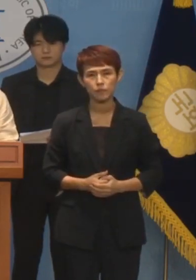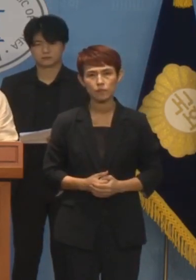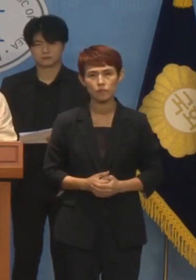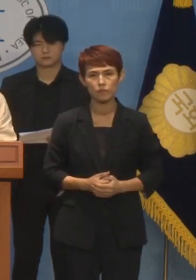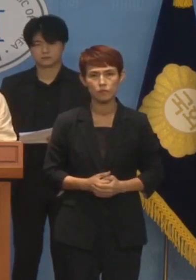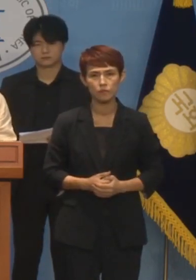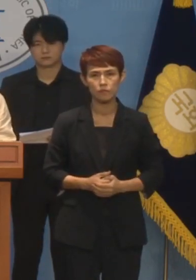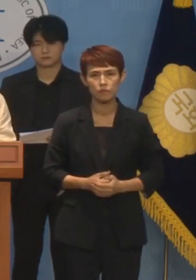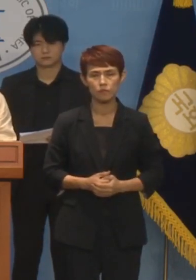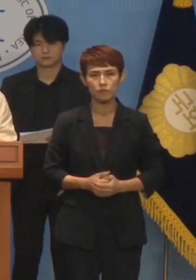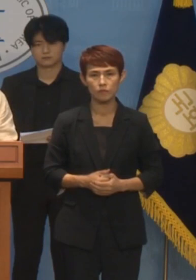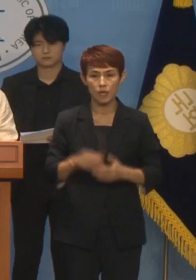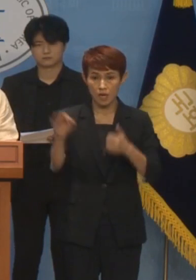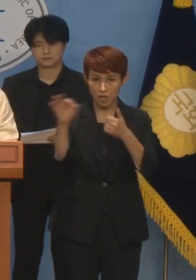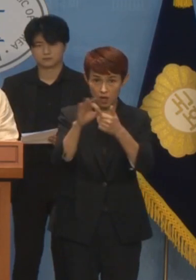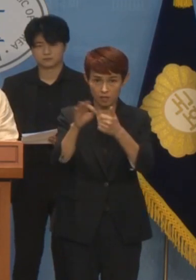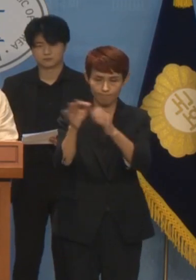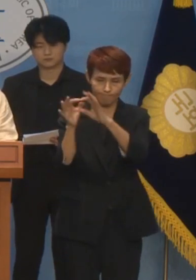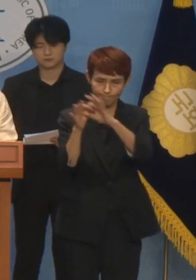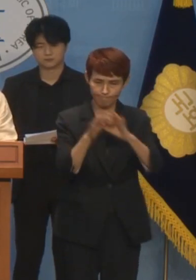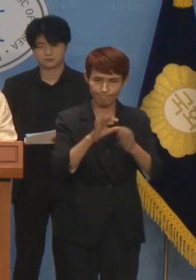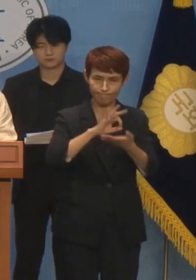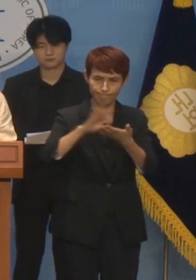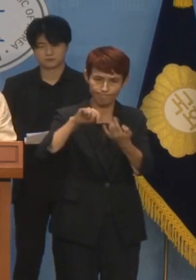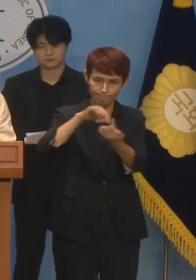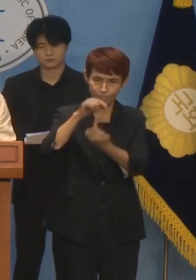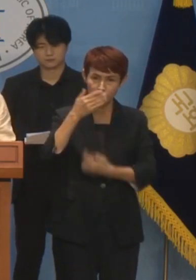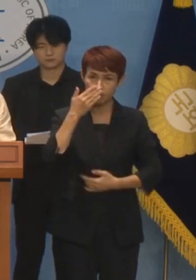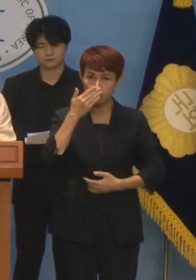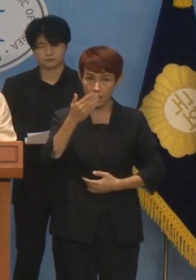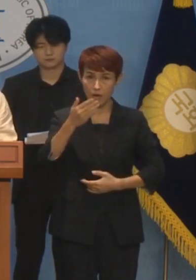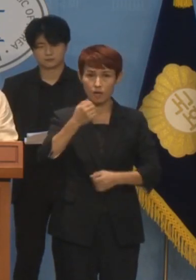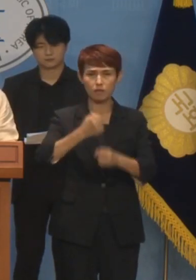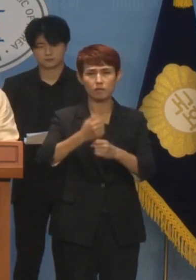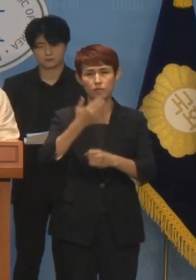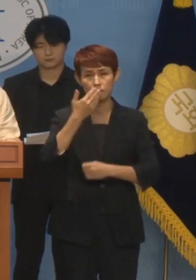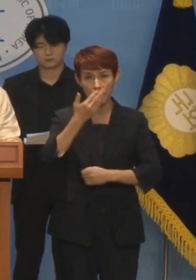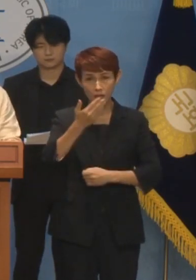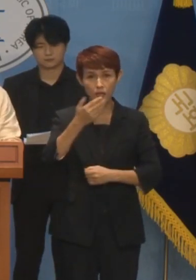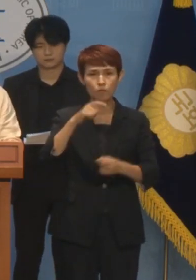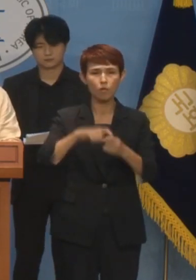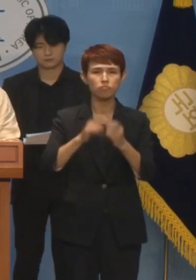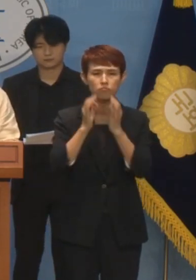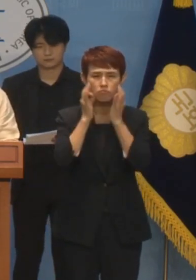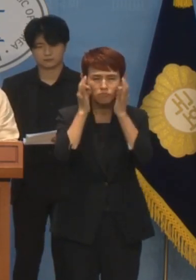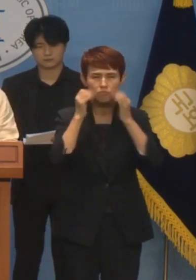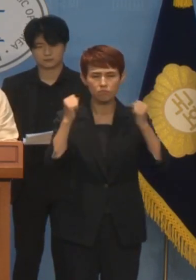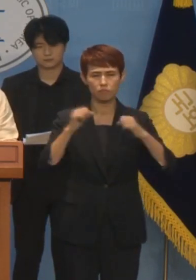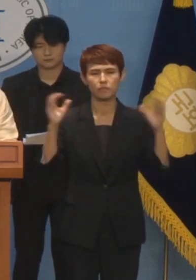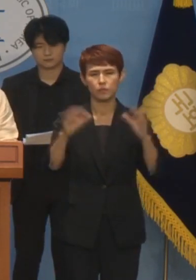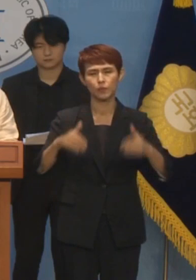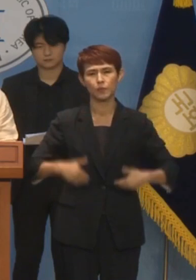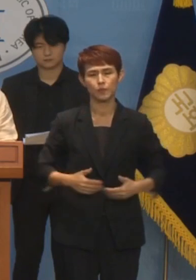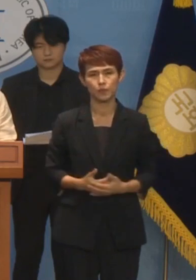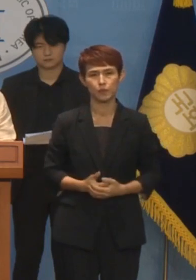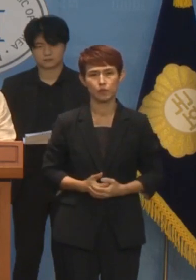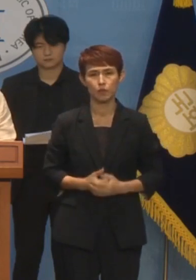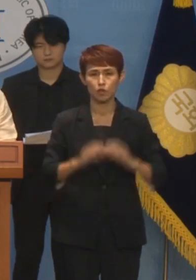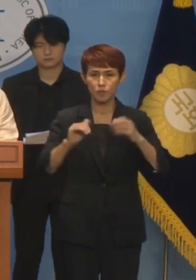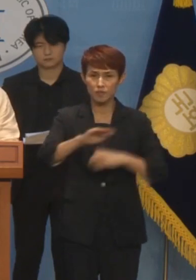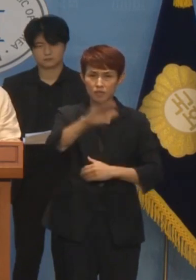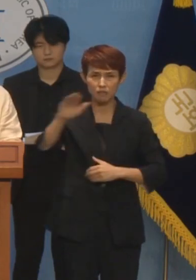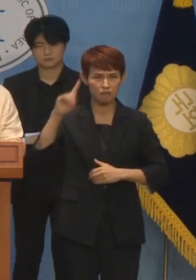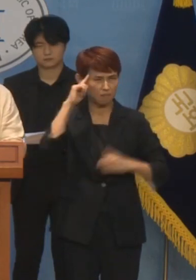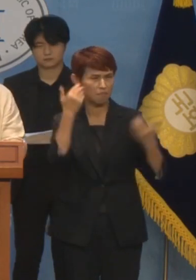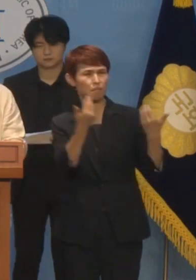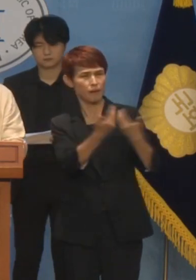이를 통해 연금이 지속 가능한 구조를 가질 수 있도록 우리 모두 힘을 모아야 합니다. 국민들의 저항이 거셀